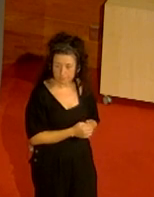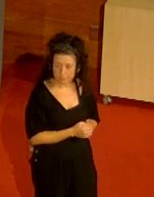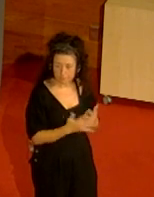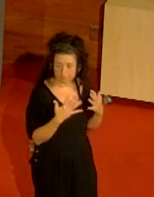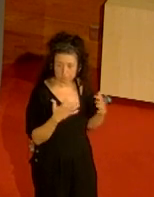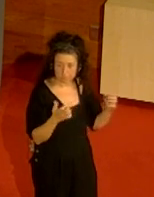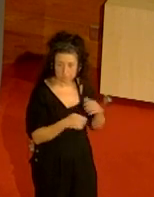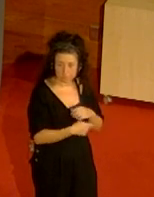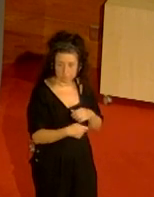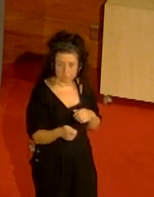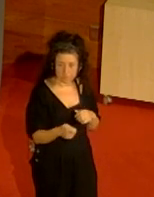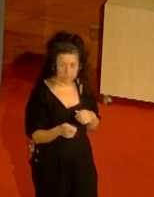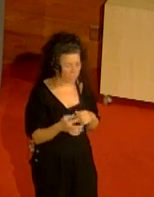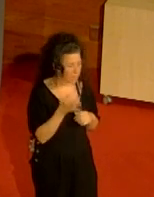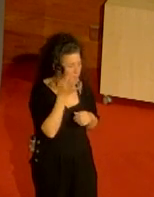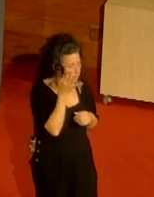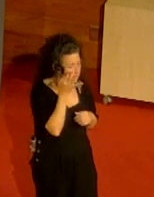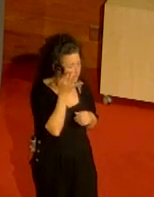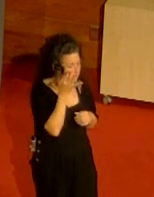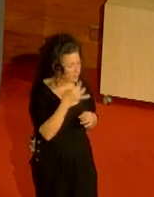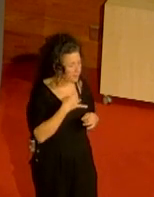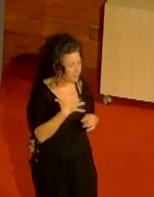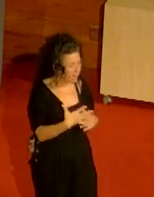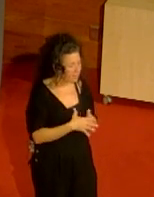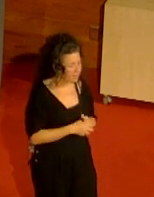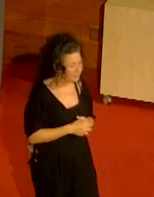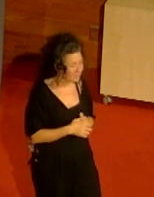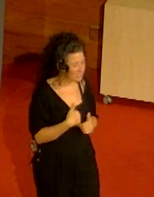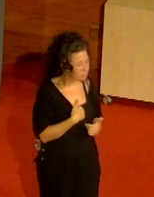de piel blanca, como digo yo,